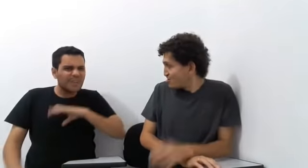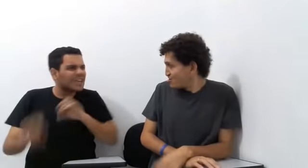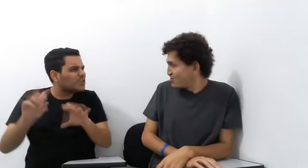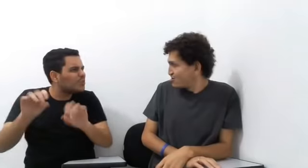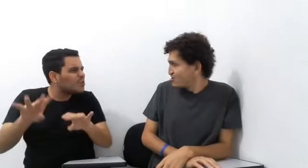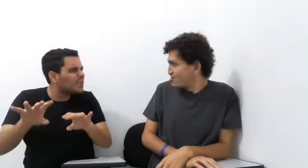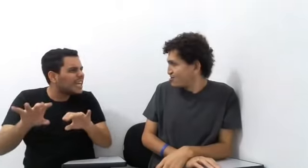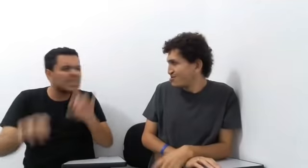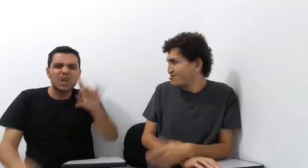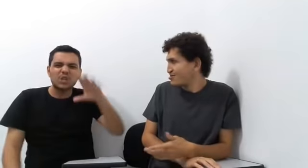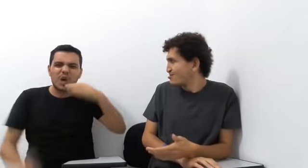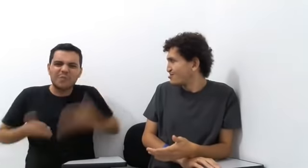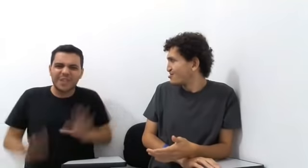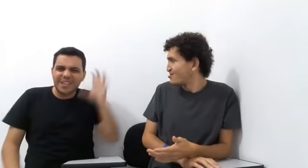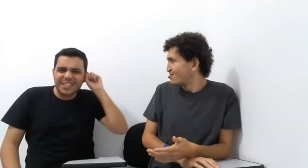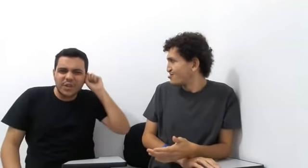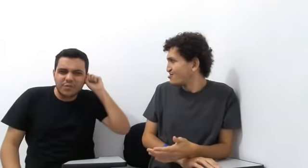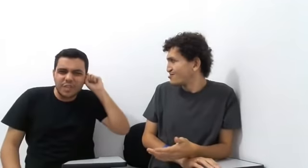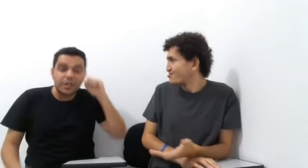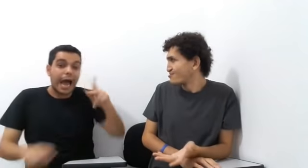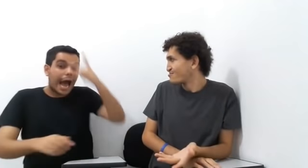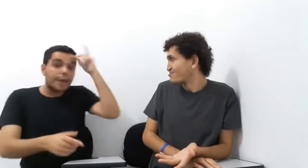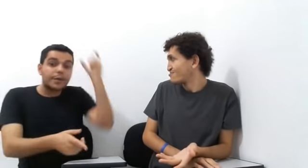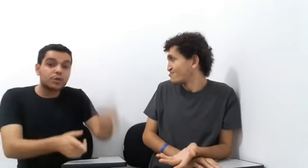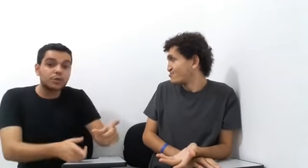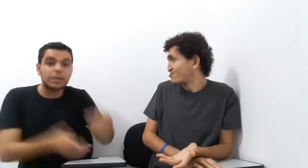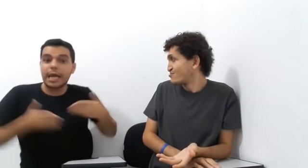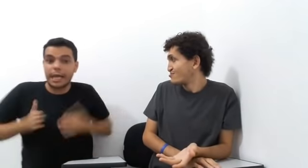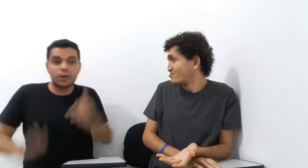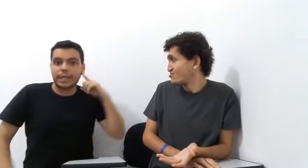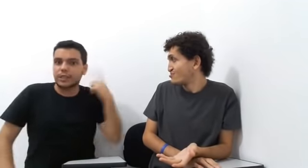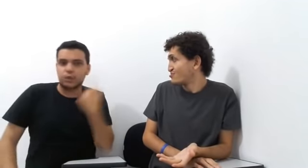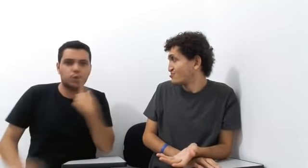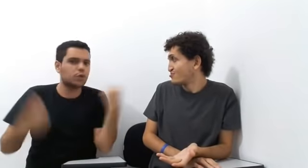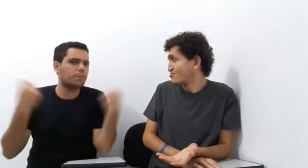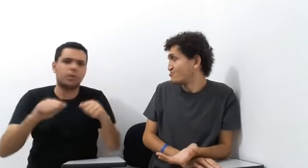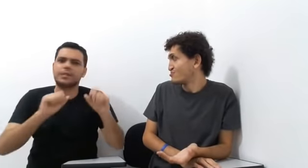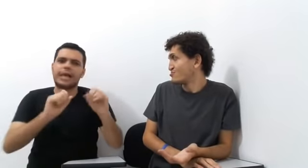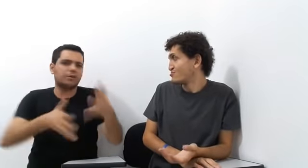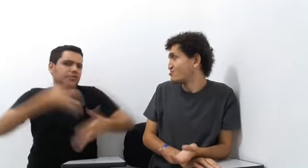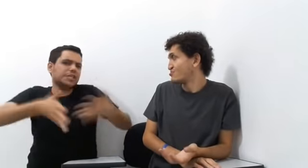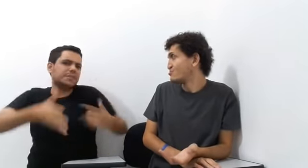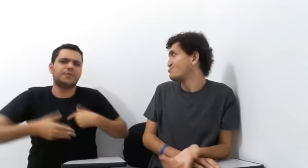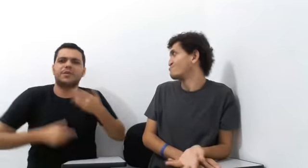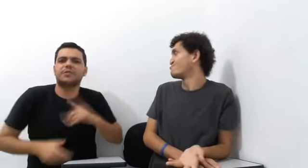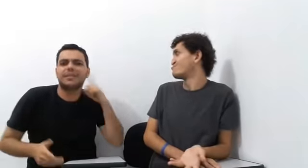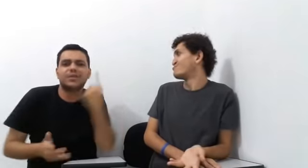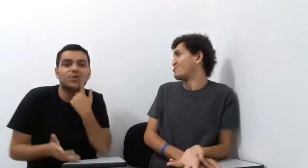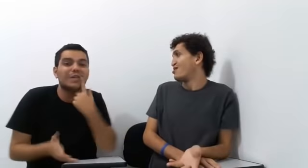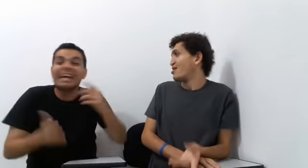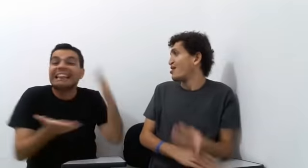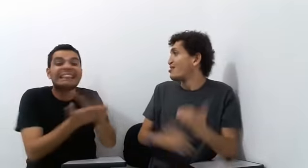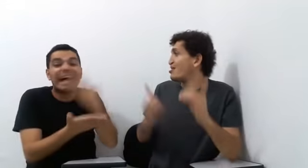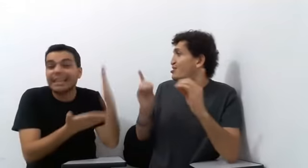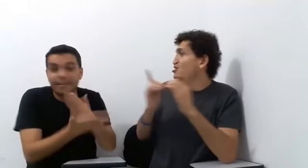dar aula de português só porque eu nasci ouvinte? Aí a pessoa surda, eu nasci surdo, eu posso dar aula de Libras, porque eu nasci surdo, nada a ver.